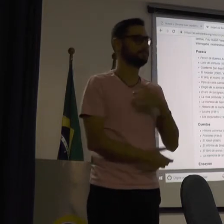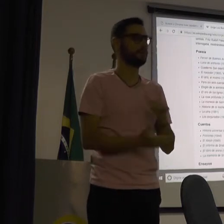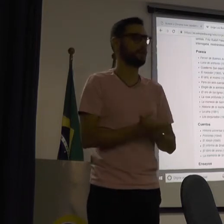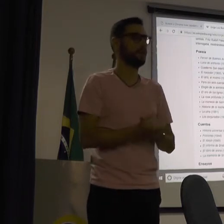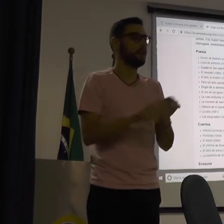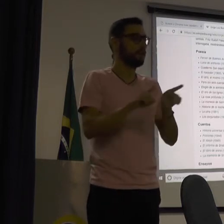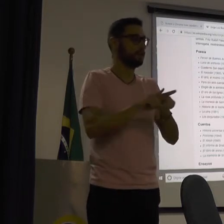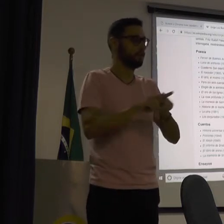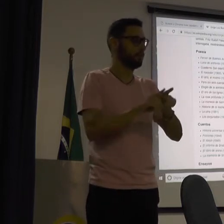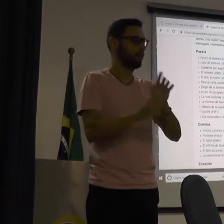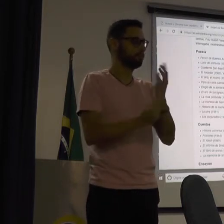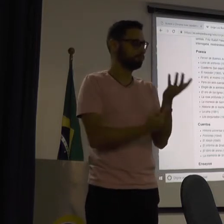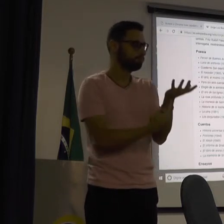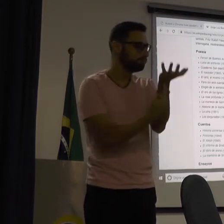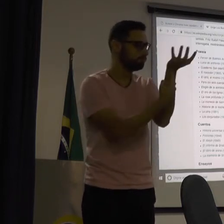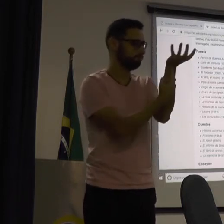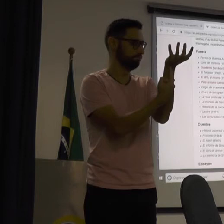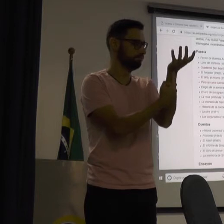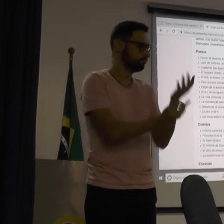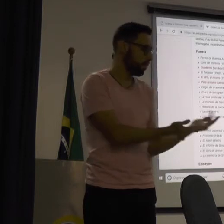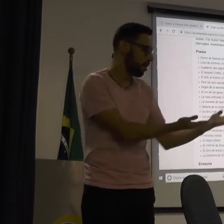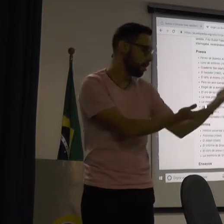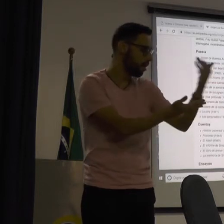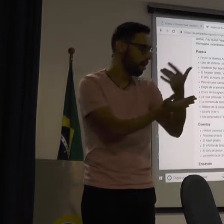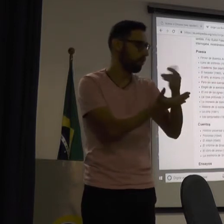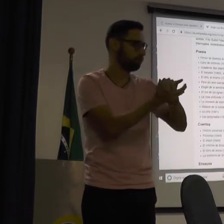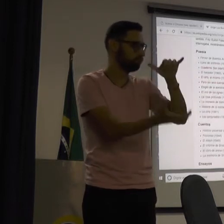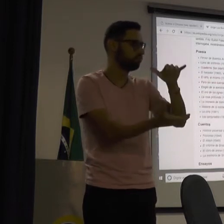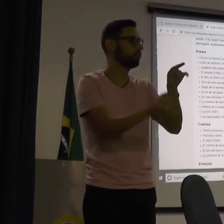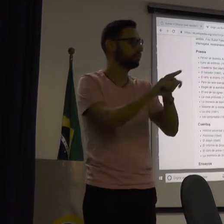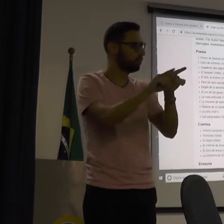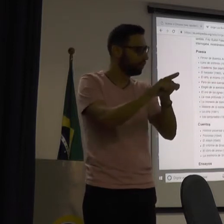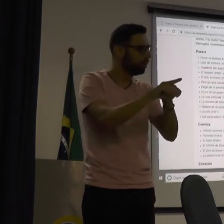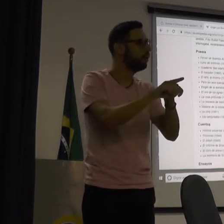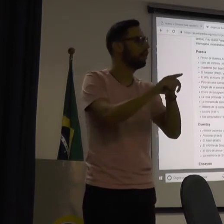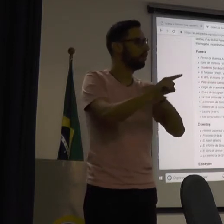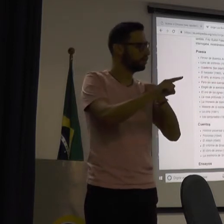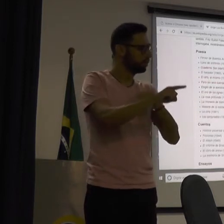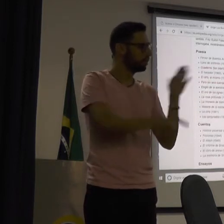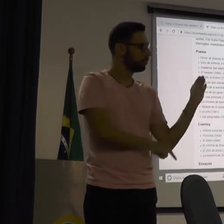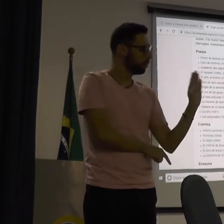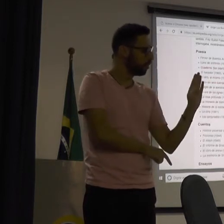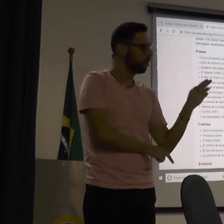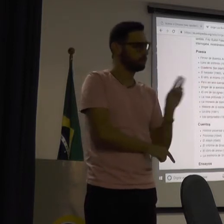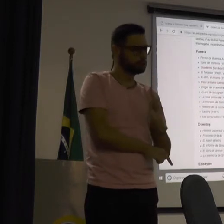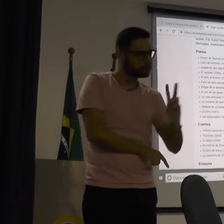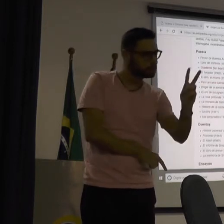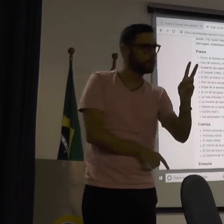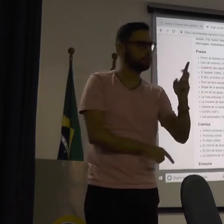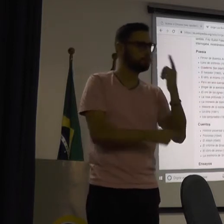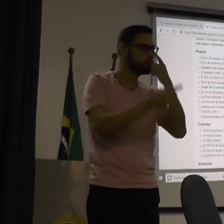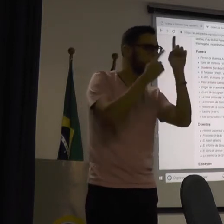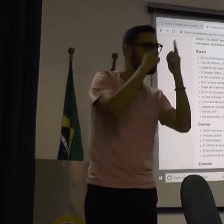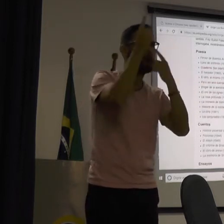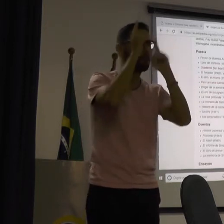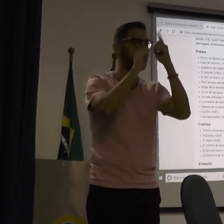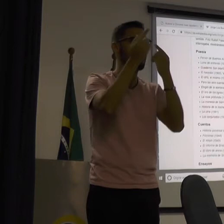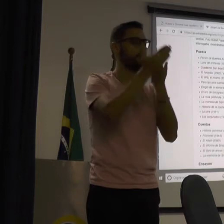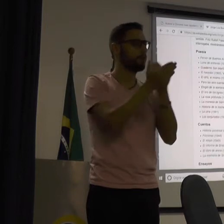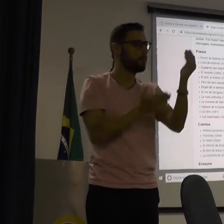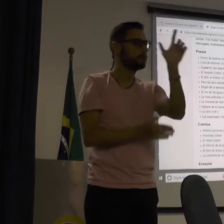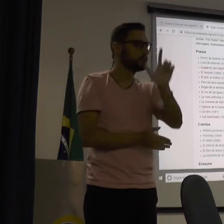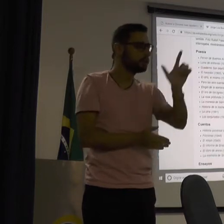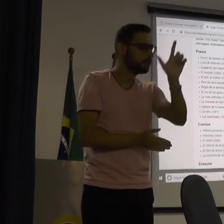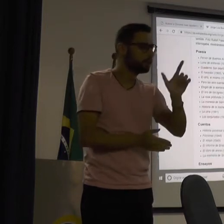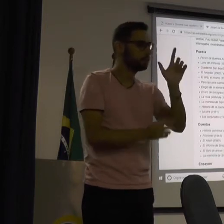de antologia e de coleções, né? O Borges é um dos grandes escritores, um dos grandes inventores da literatura